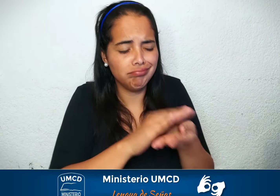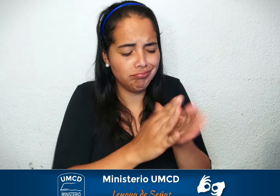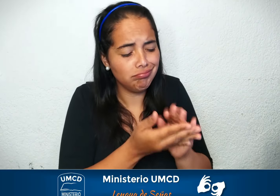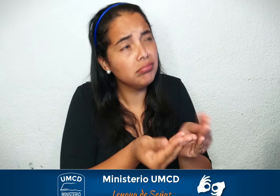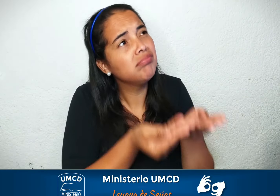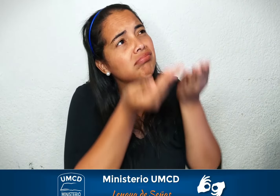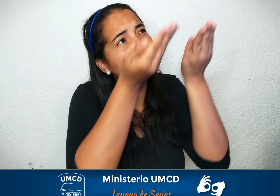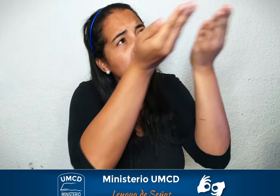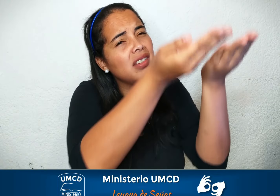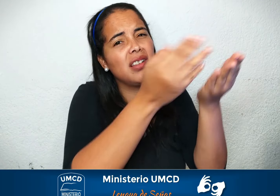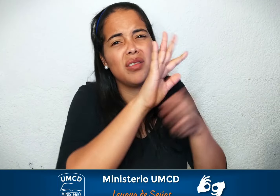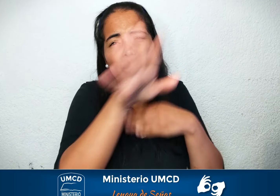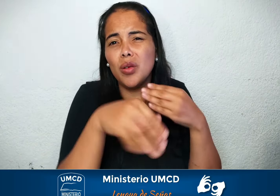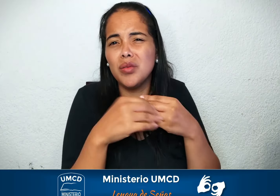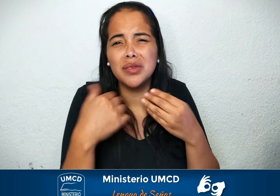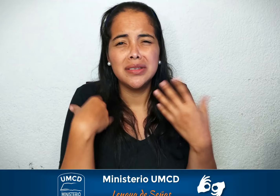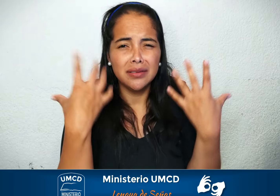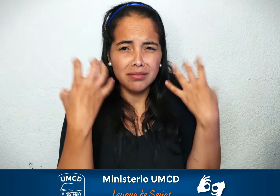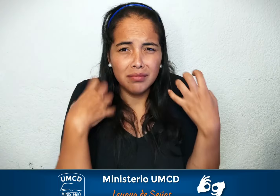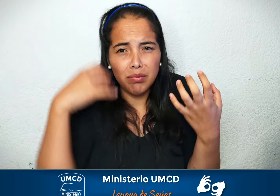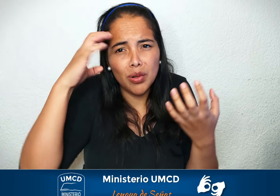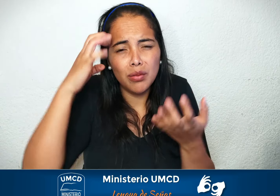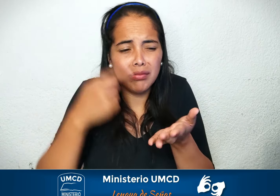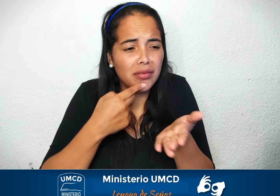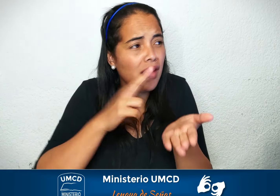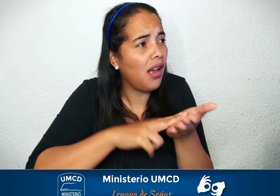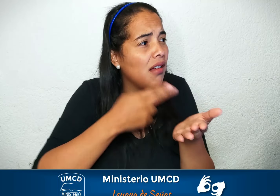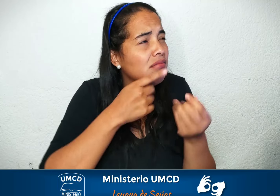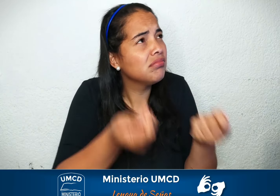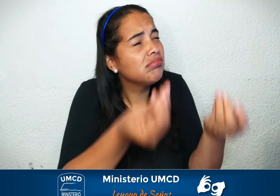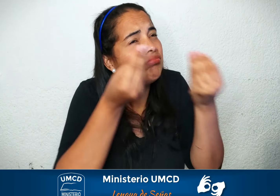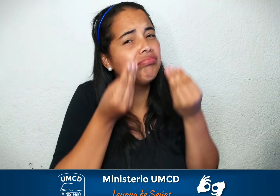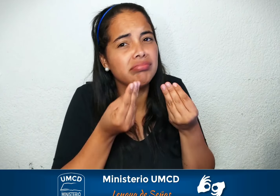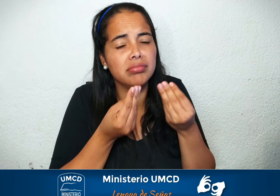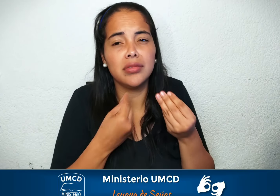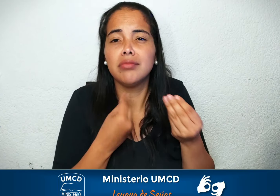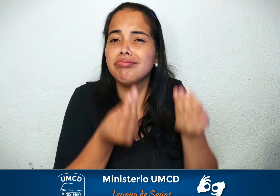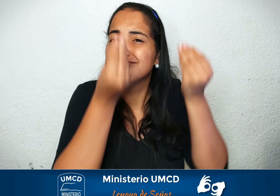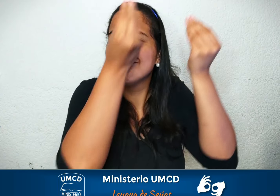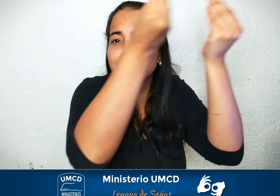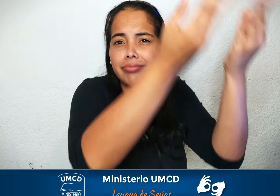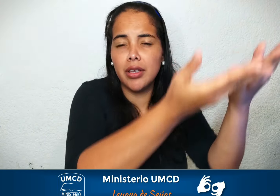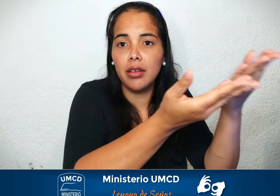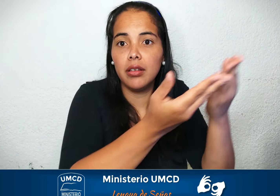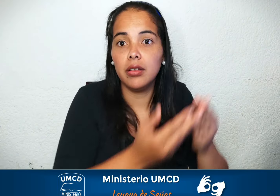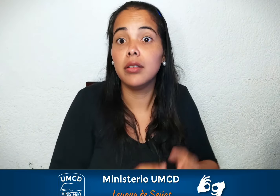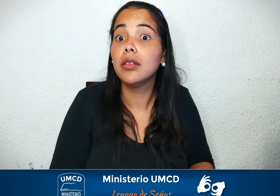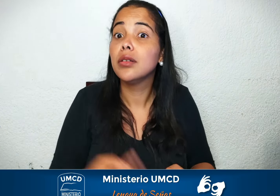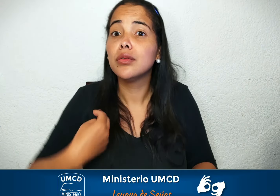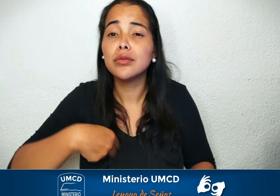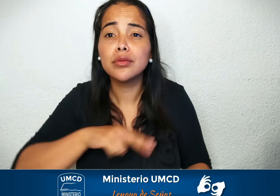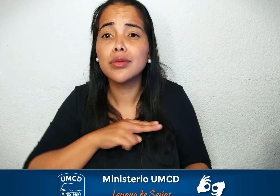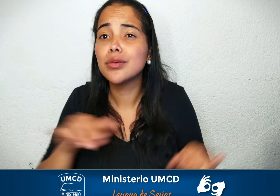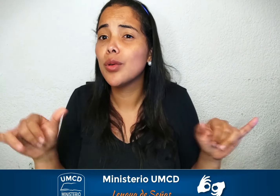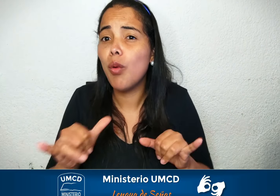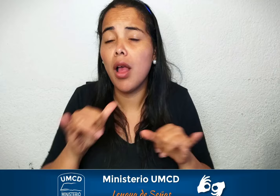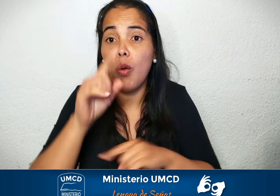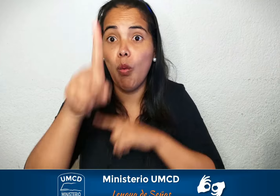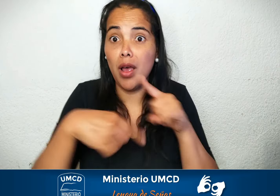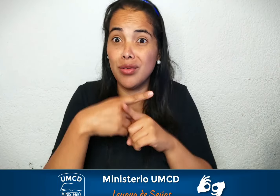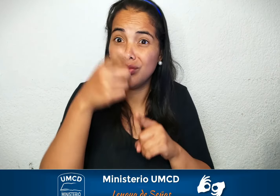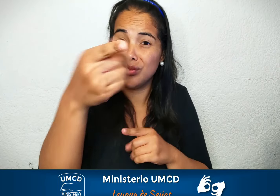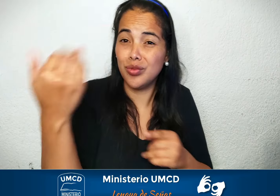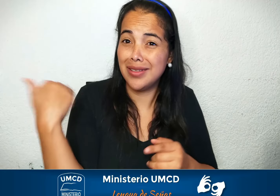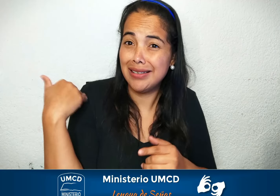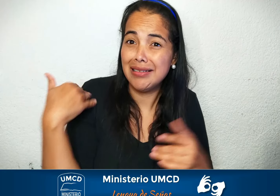entregó esa carga a los pies de Dios. Y eso es algo que nosotros tenemos que hacer. Hoy